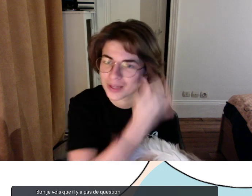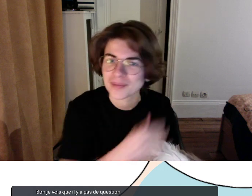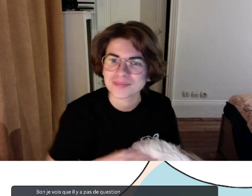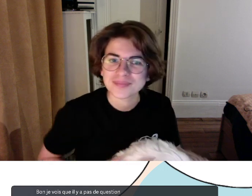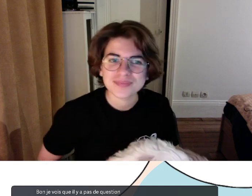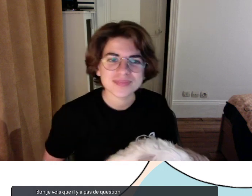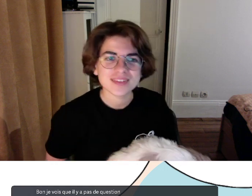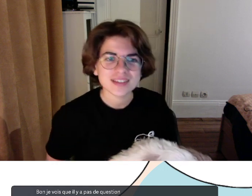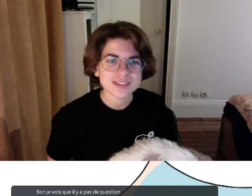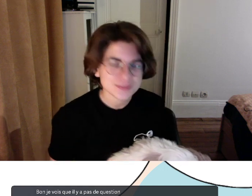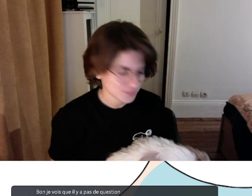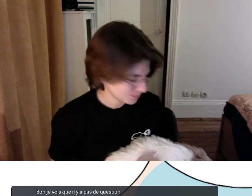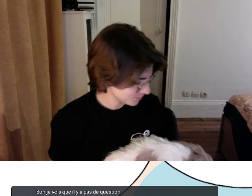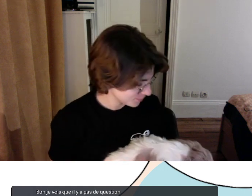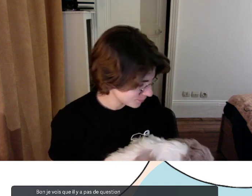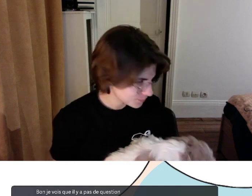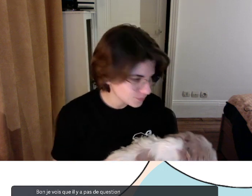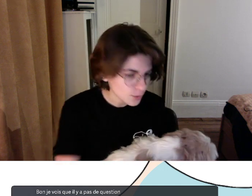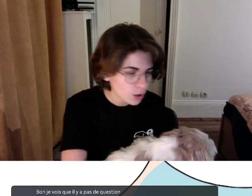tout ça.